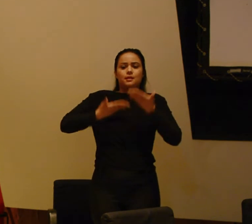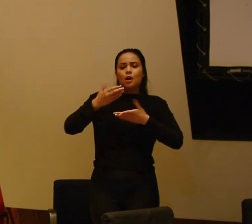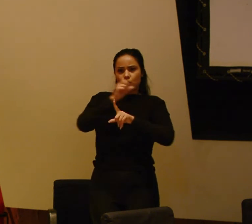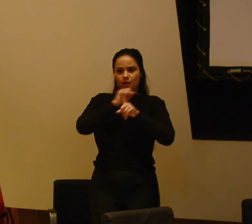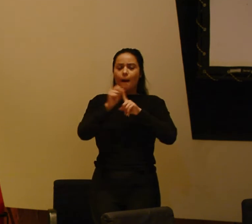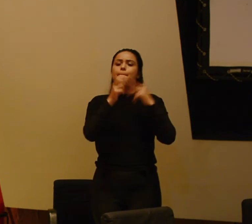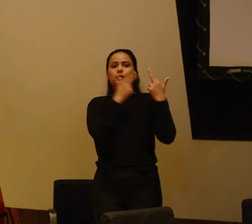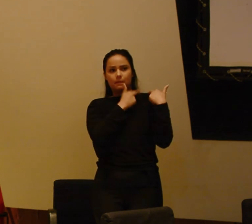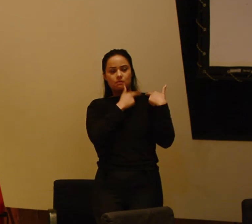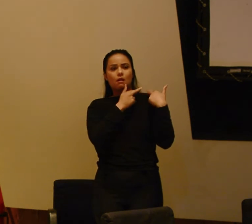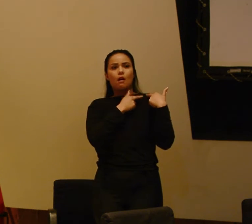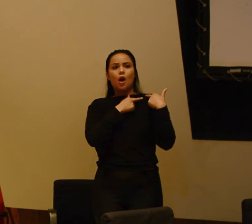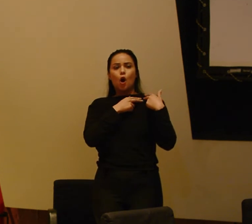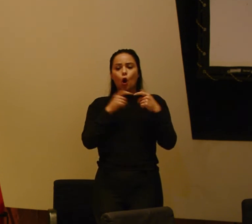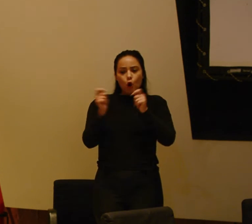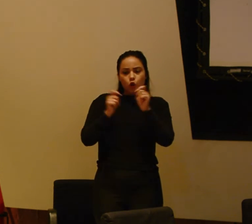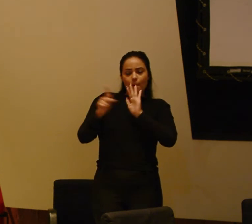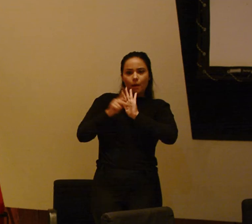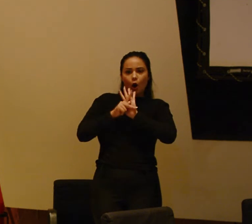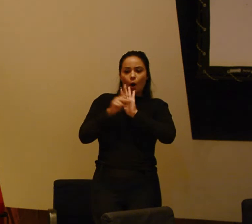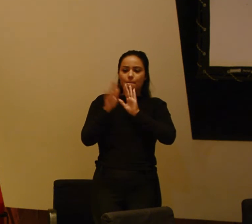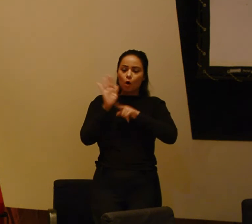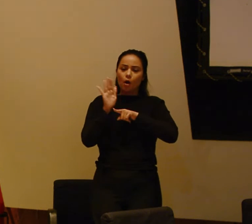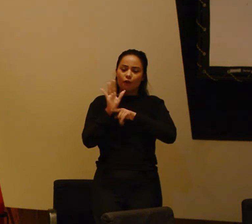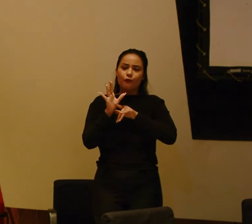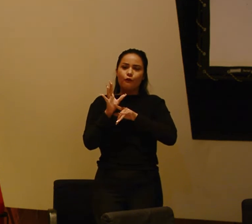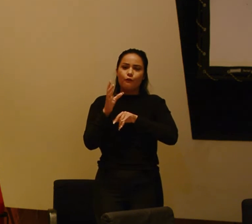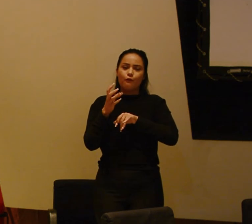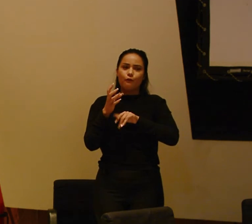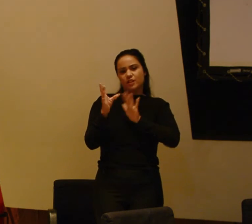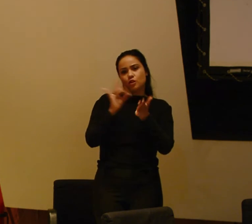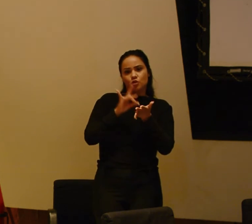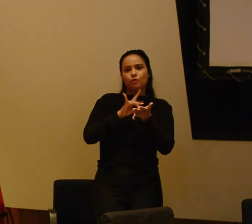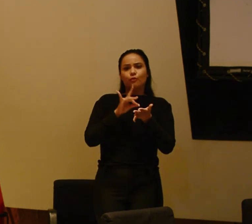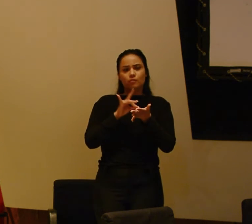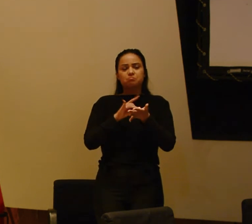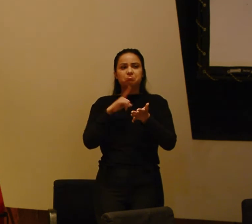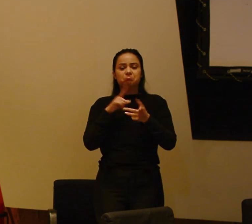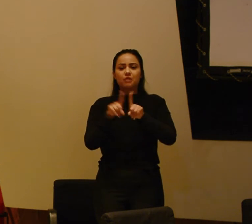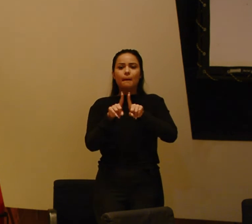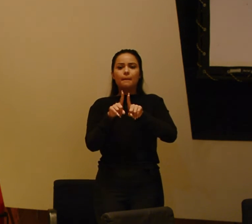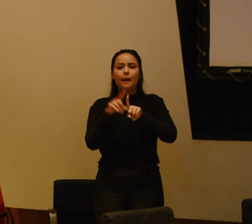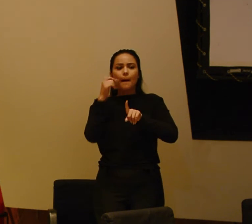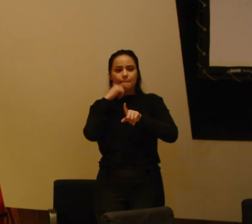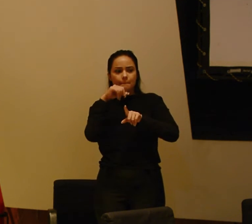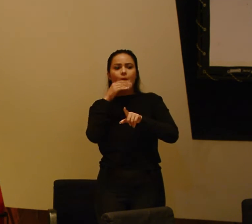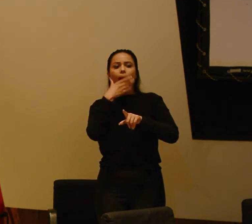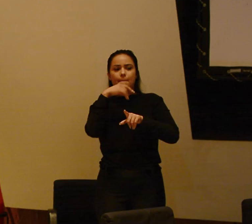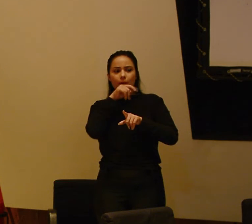de responsabilidade, autocontrole, cooperação e afetividade, tanto na visão dos pais quanto dos